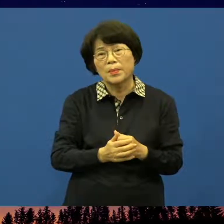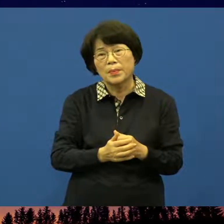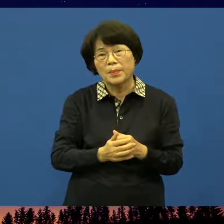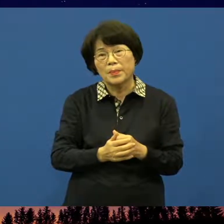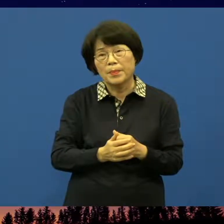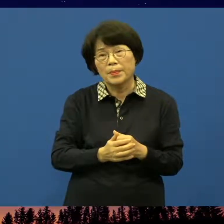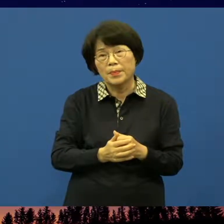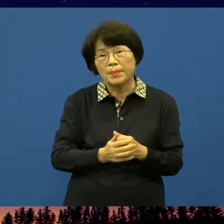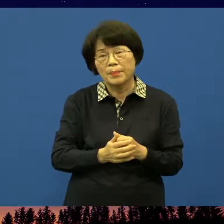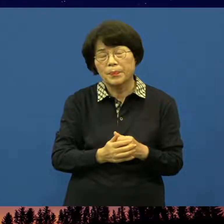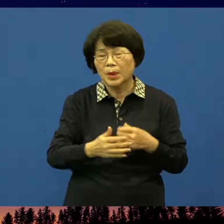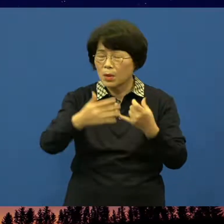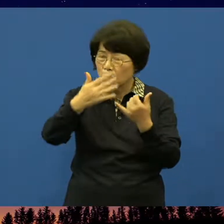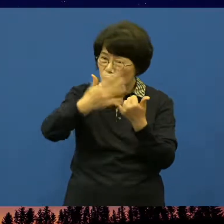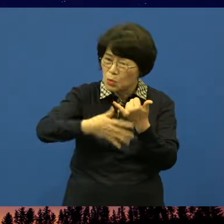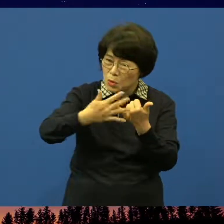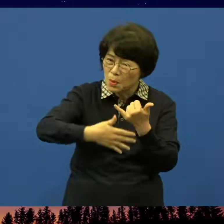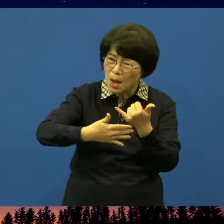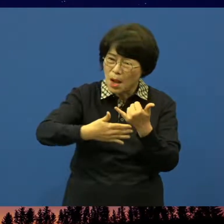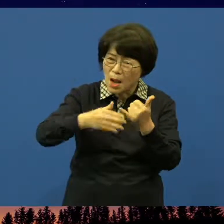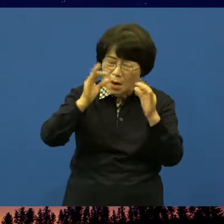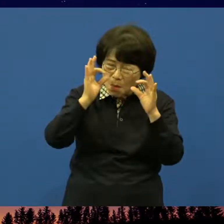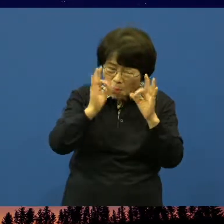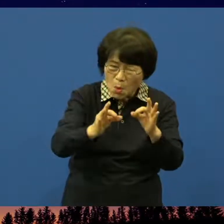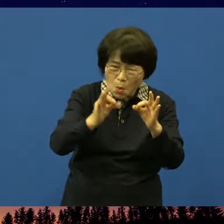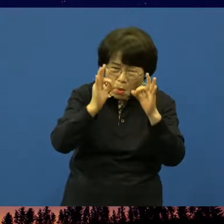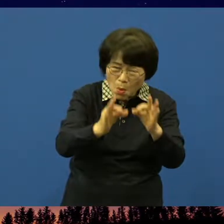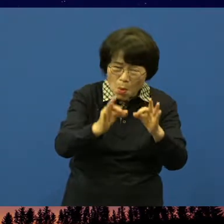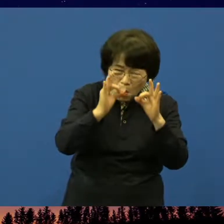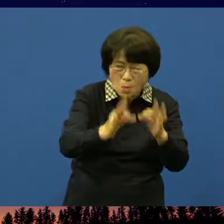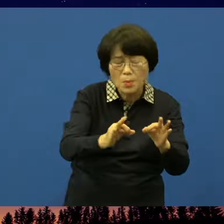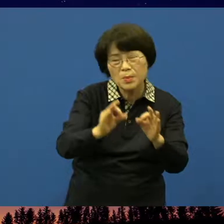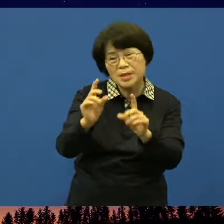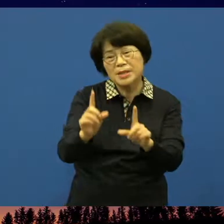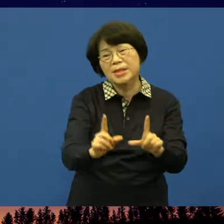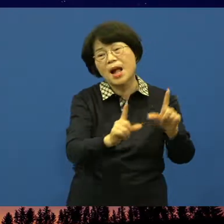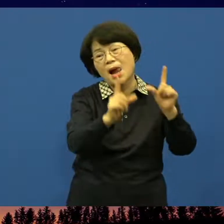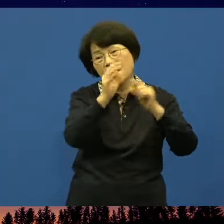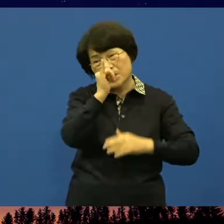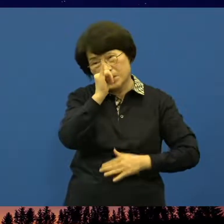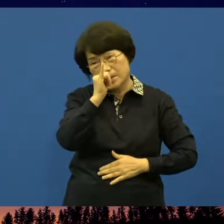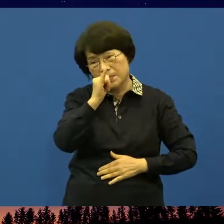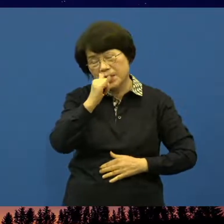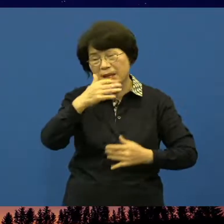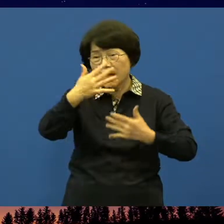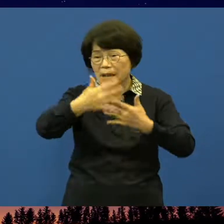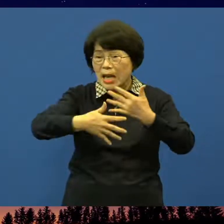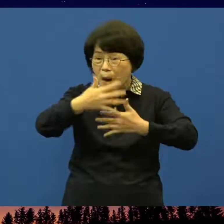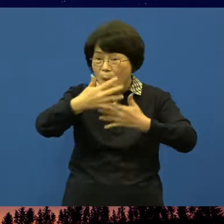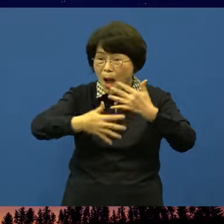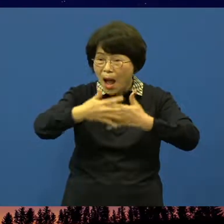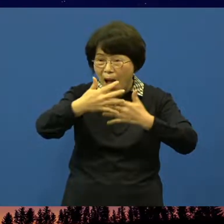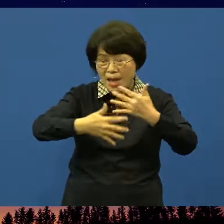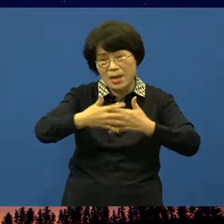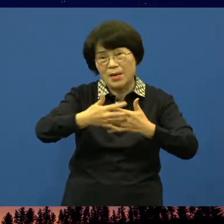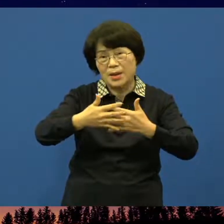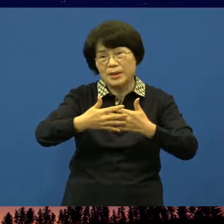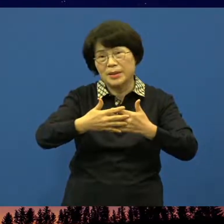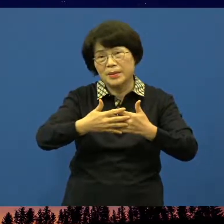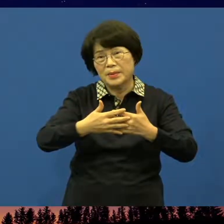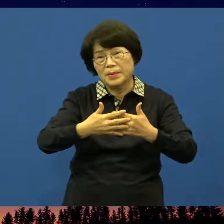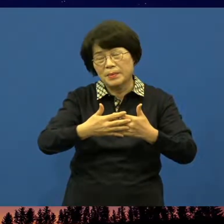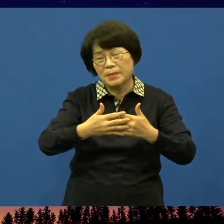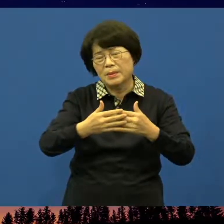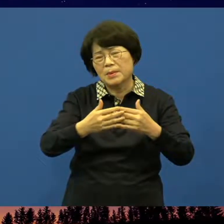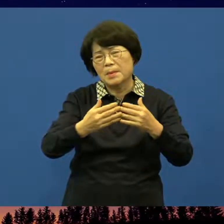계속 그 유튜브나 뭐 이런 것들을 계속 보면서 우리 영향을 받는 거죠. 영화들, 여러분, 오늘날 영화가 넷플릭스나 이런 걸